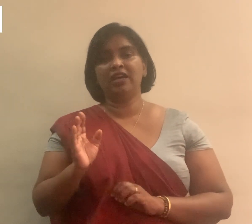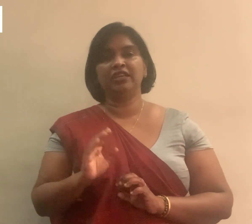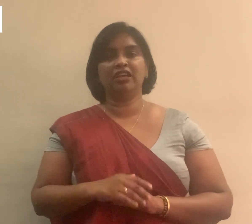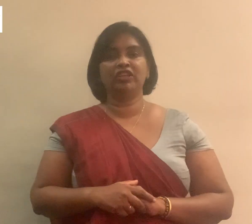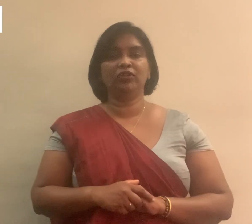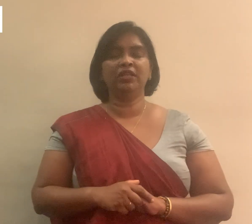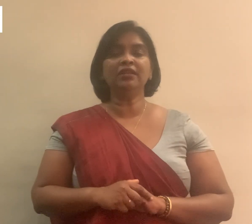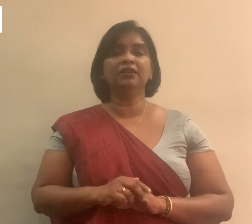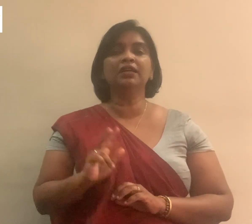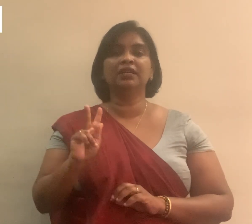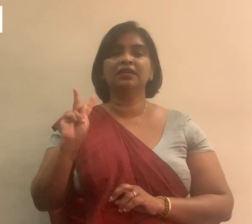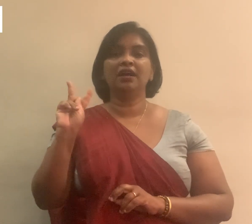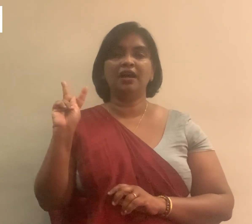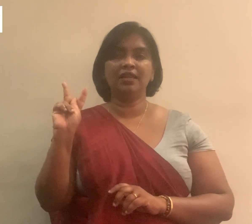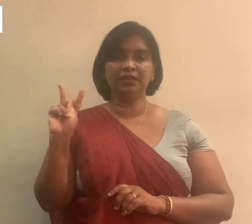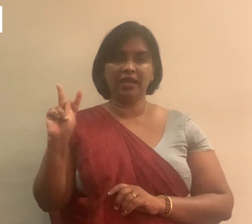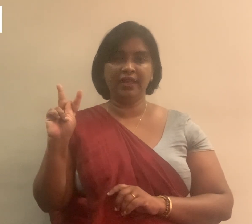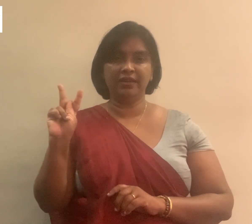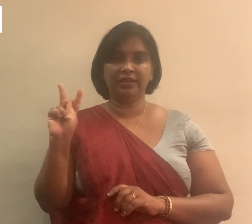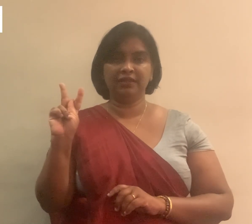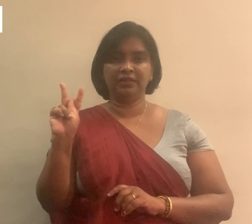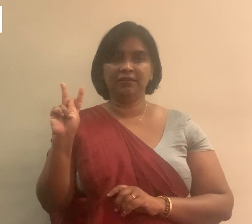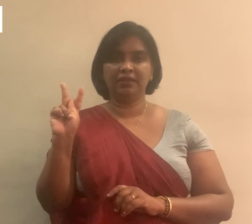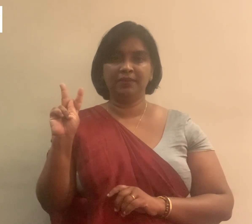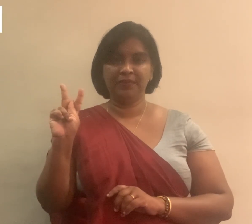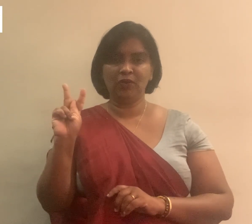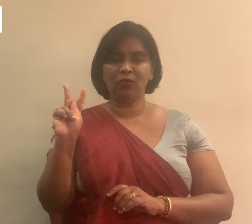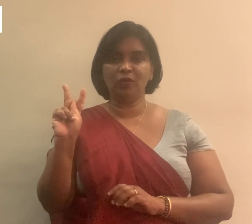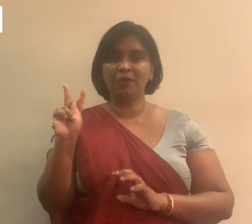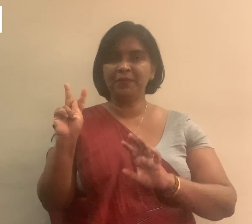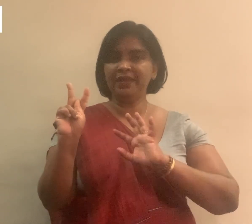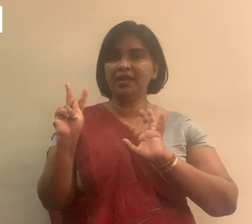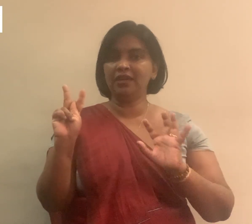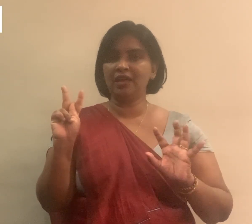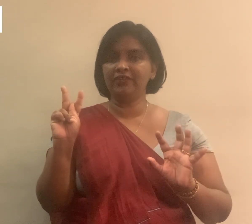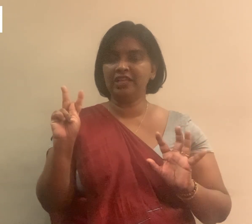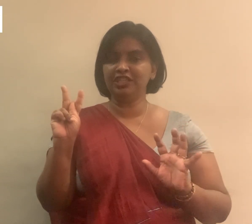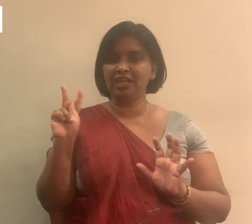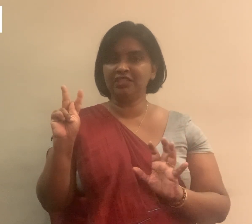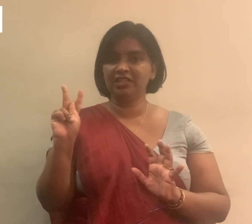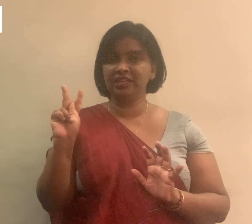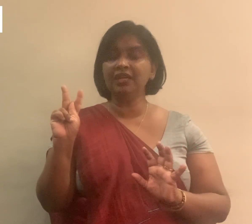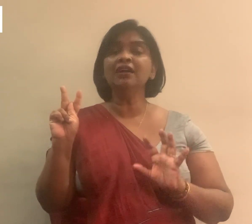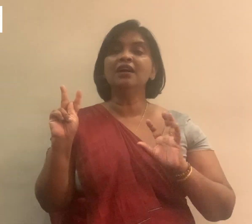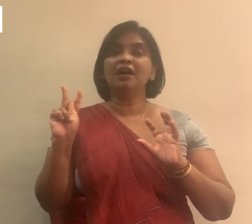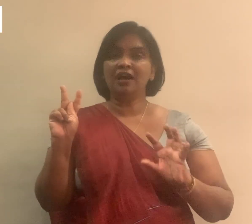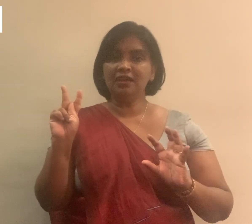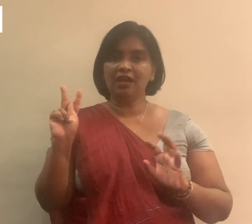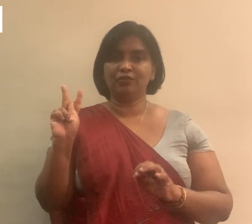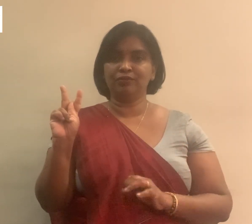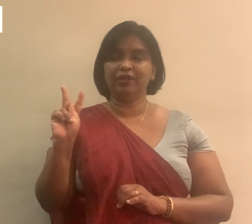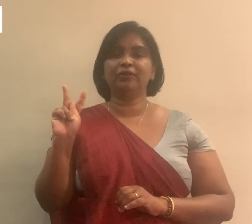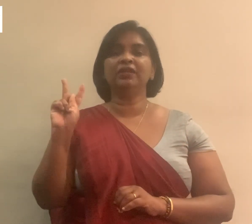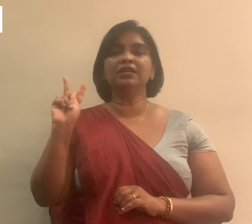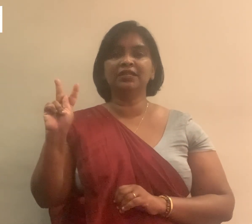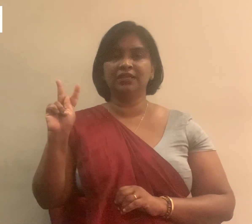උදාහරණයක් කියොත් උග් අල් කයන්න. මේ ඔක්කොම අපි පෙන්නන ව්‍යංජන අක්ෂර ටික හල් අකුරු. එතකොට උග්